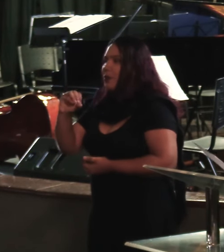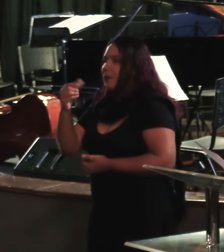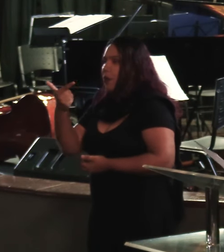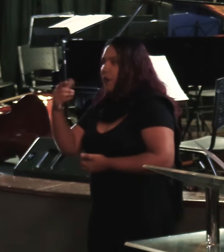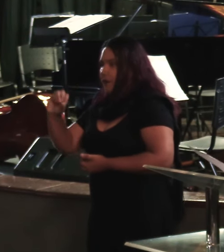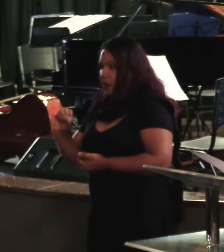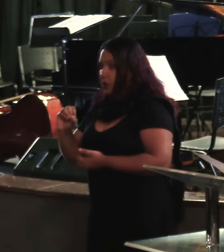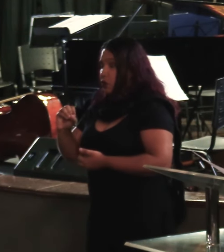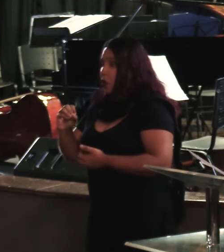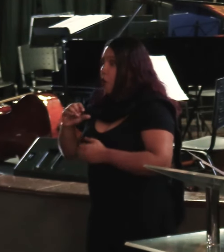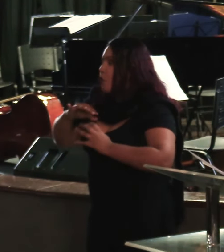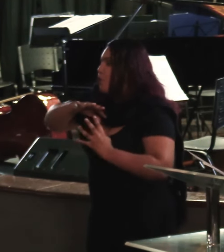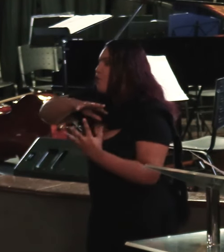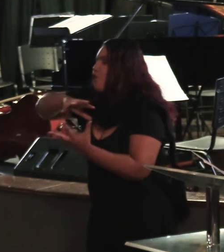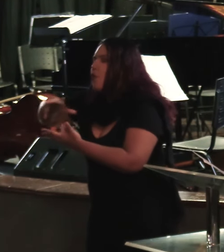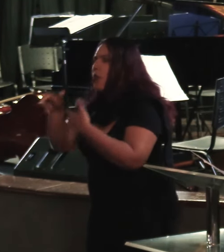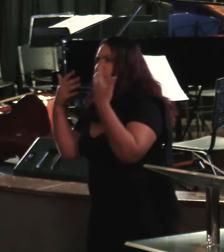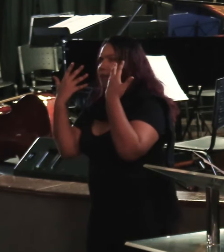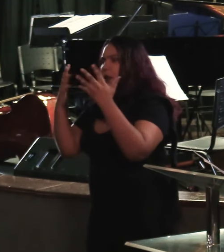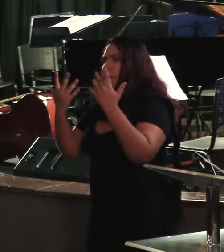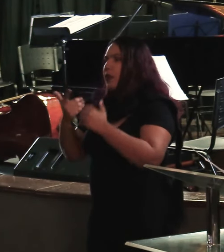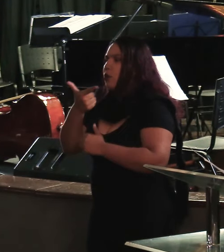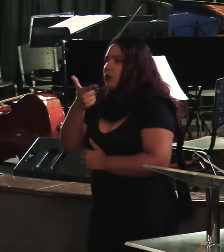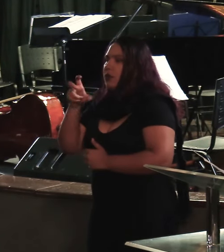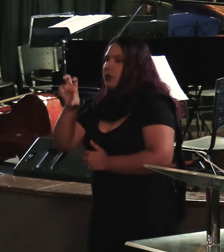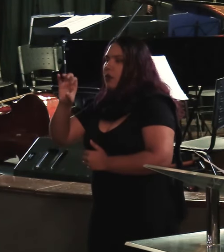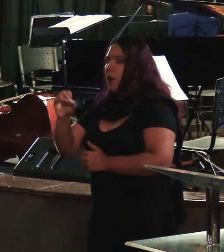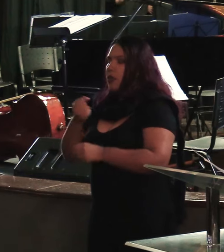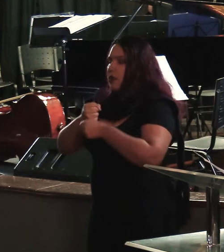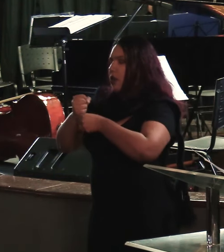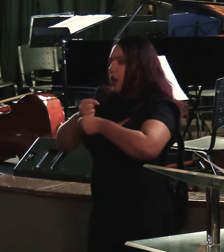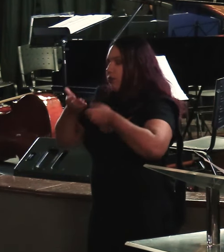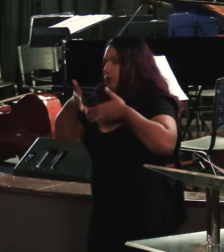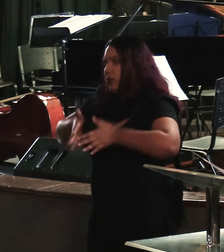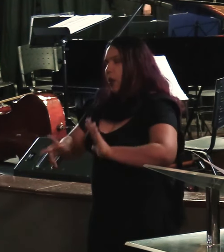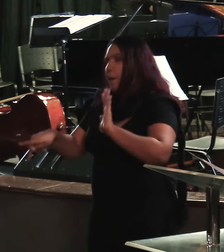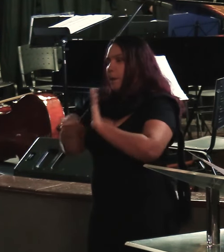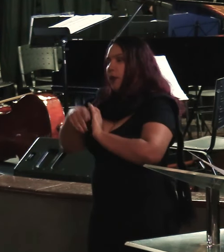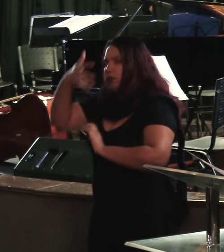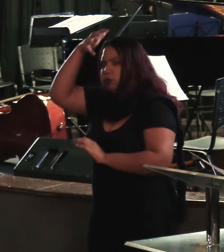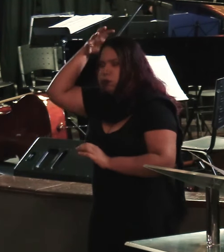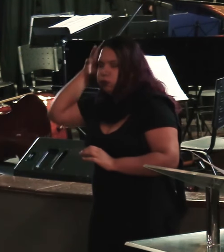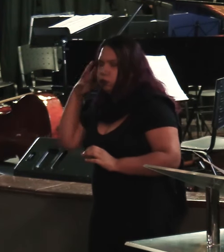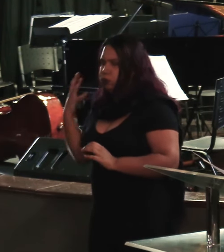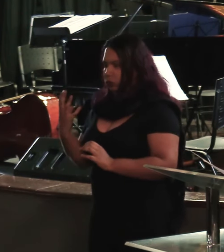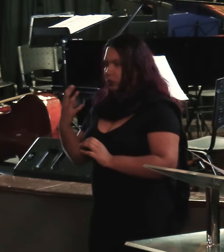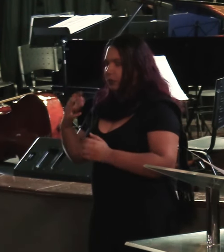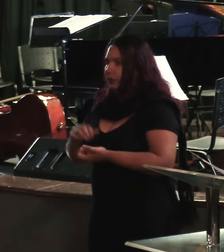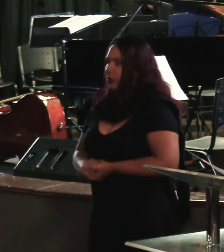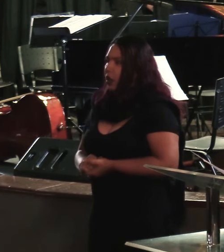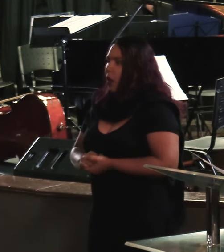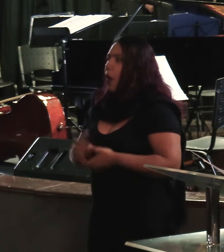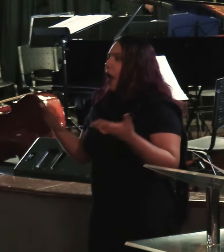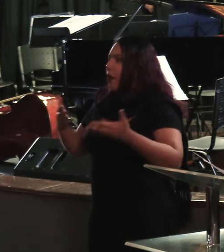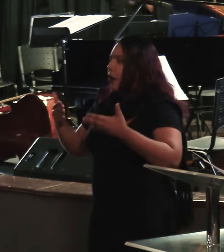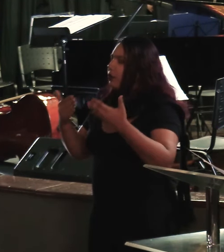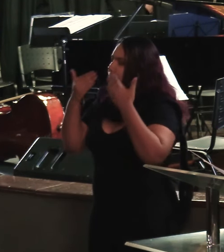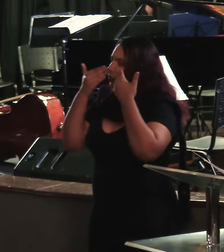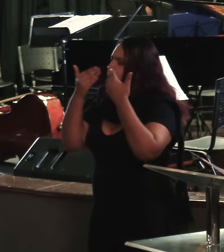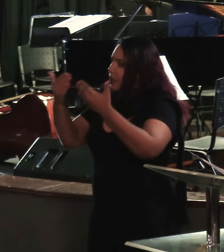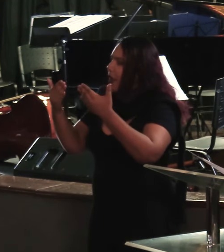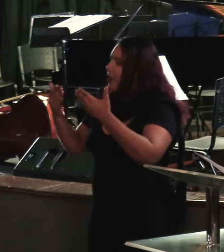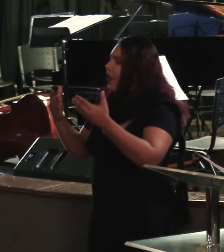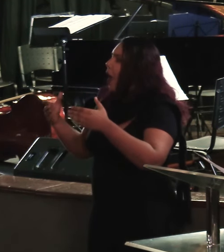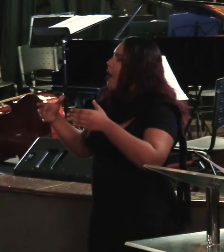comemorará 250 anos de seu nascimento. Senhoras e senhores, com vocês,